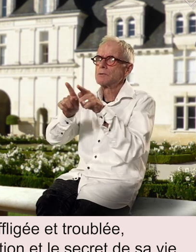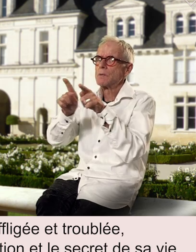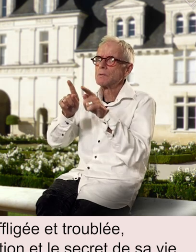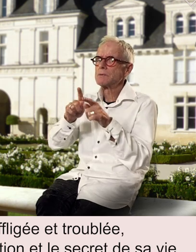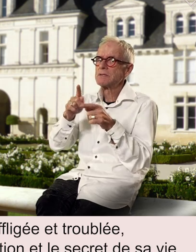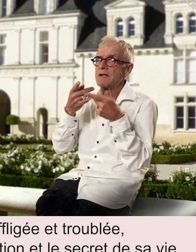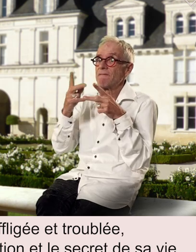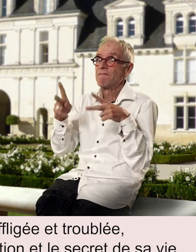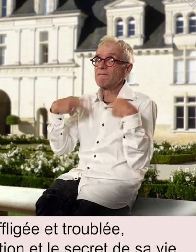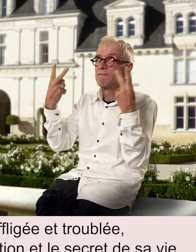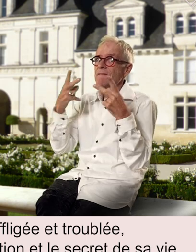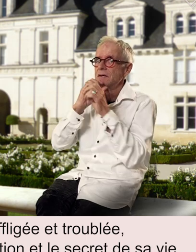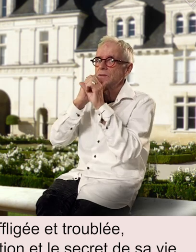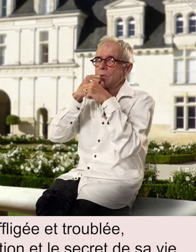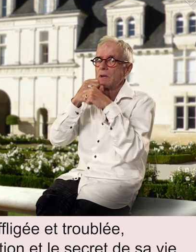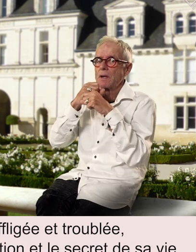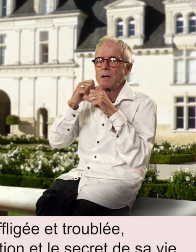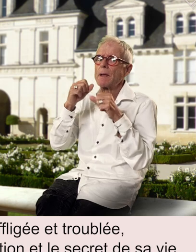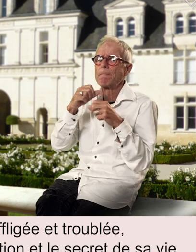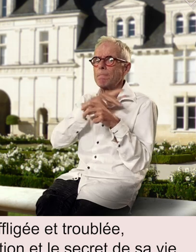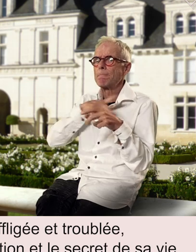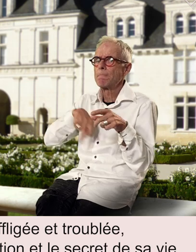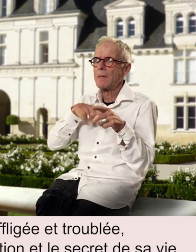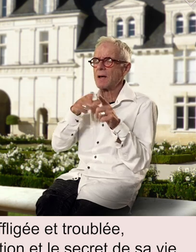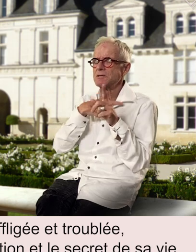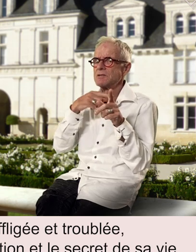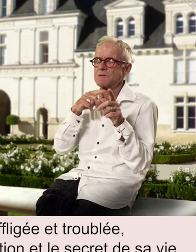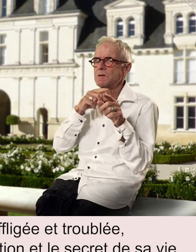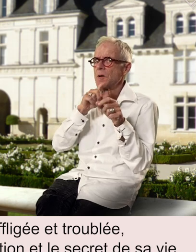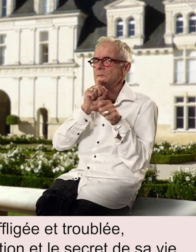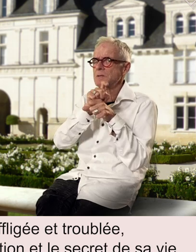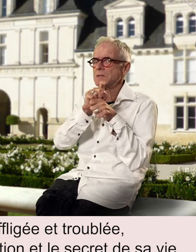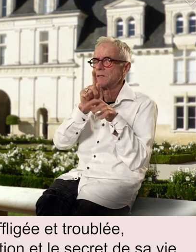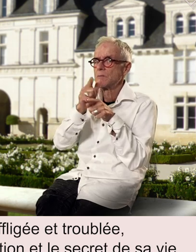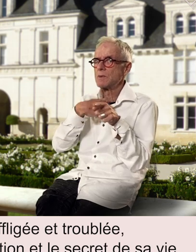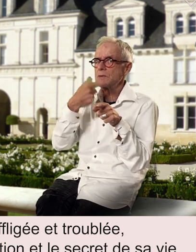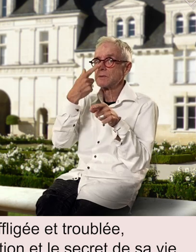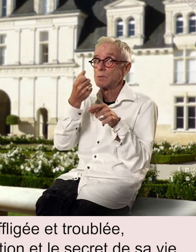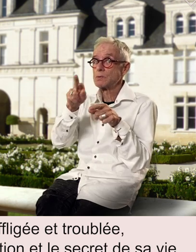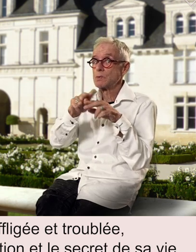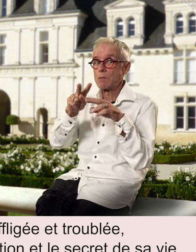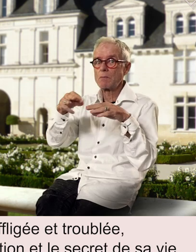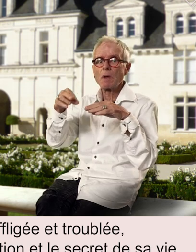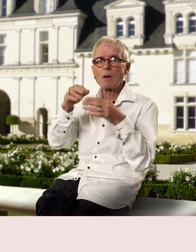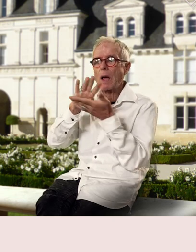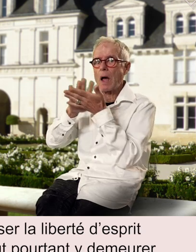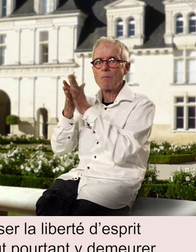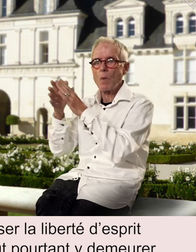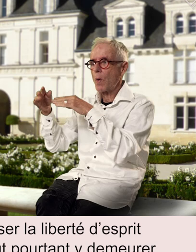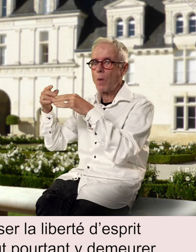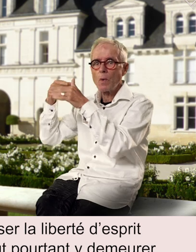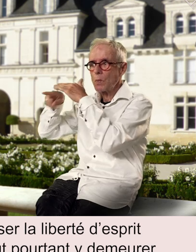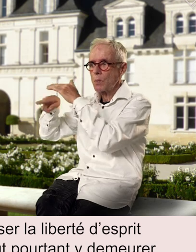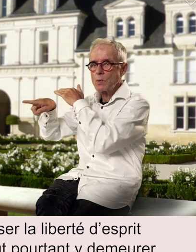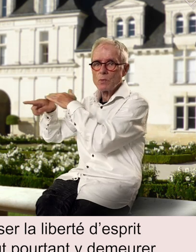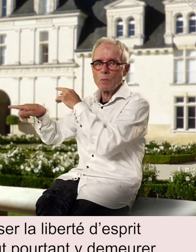sa vie entre les mains d'un prince qu'elle avait maltraité et d'apprendre par lui, sans pouvoir en douter, qu'elle était trompée par son amant, étaient des